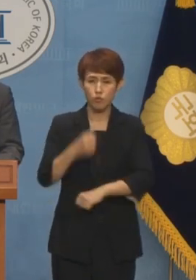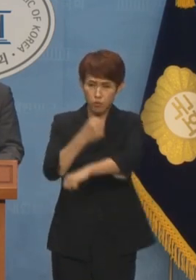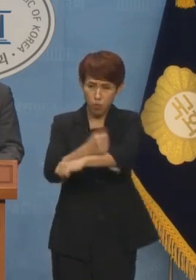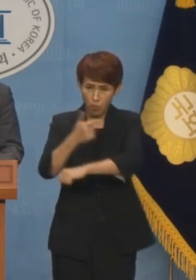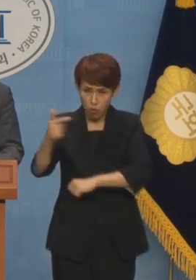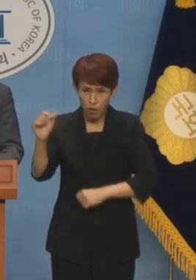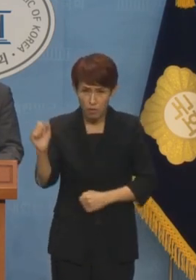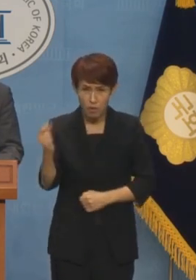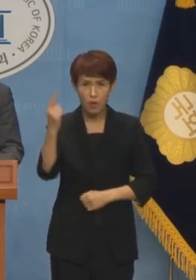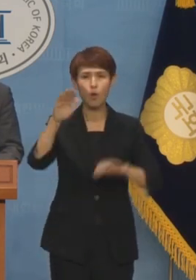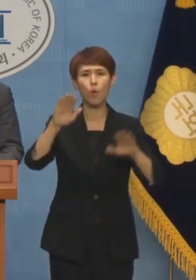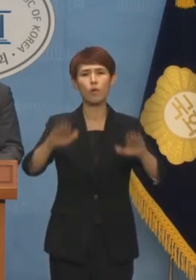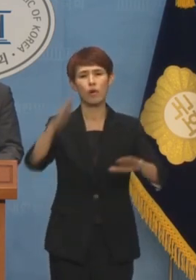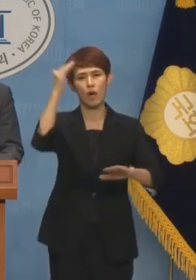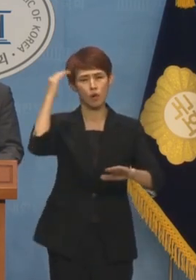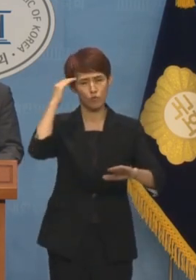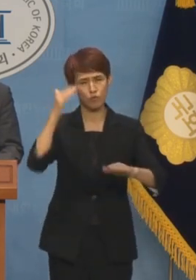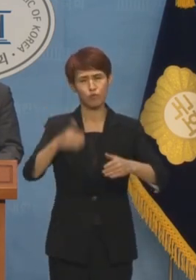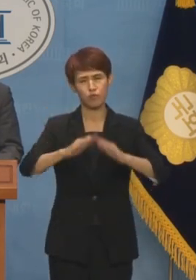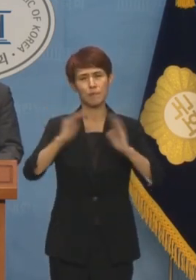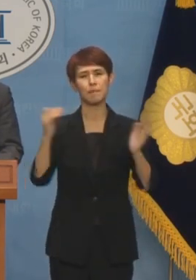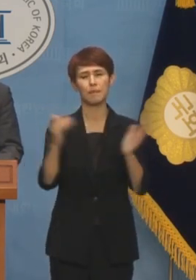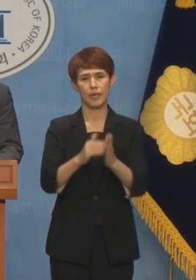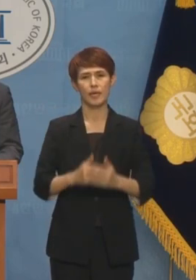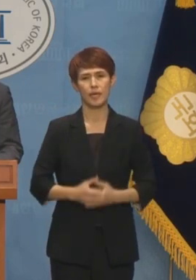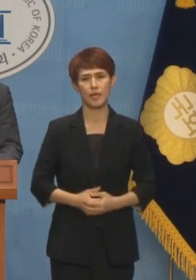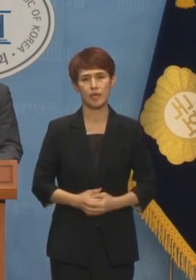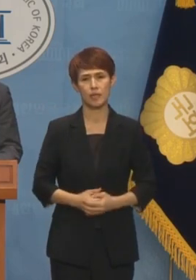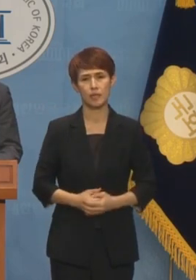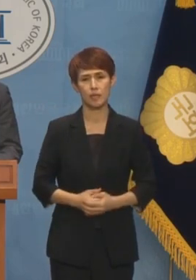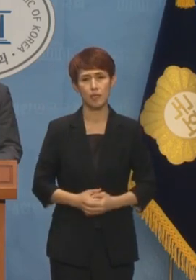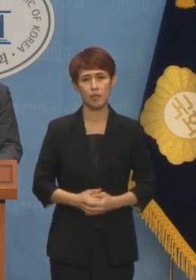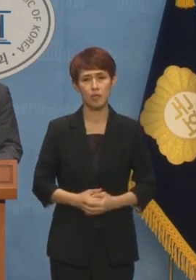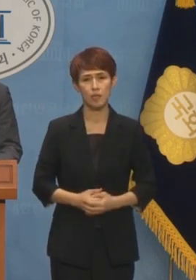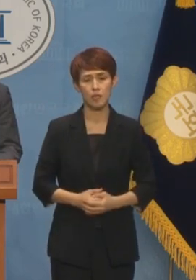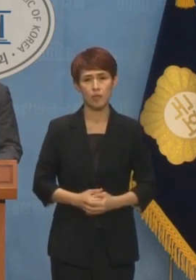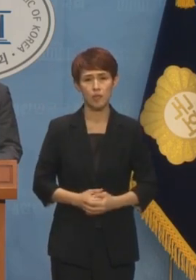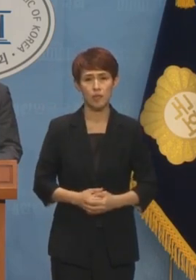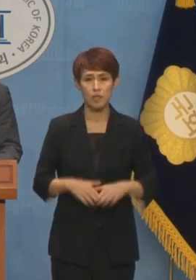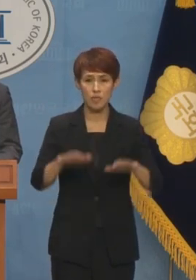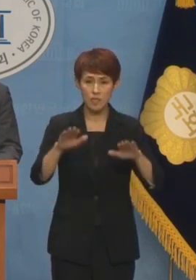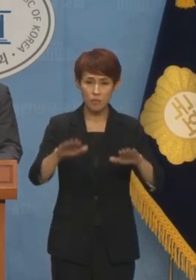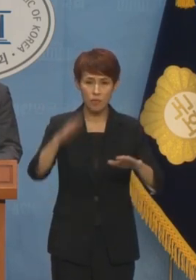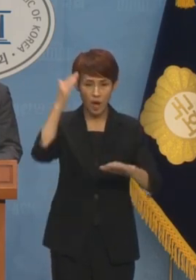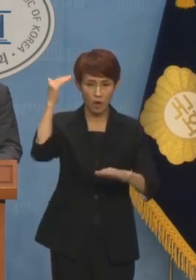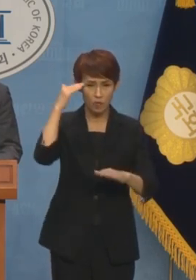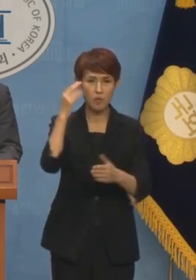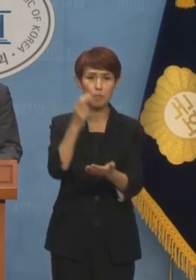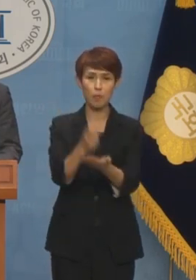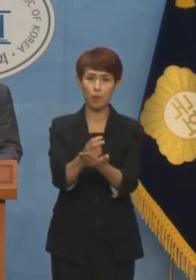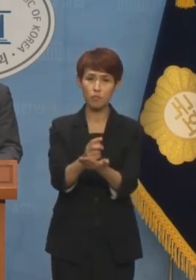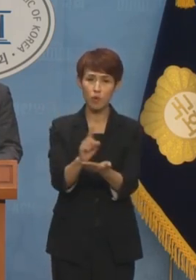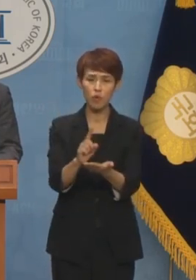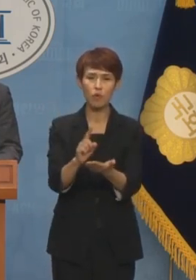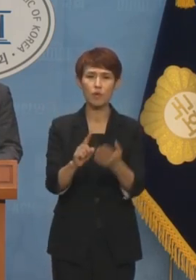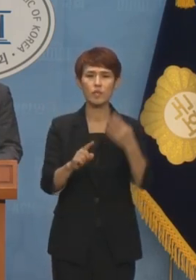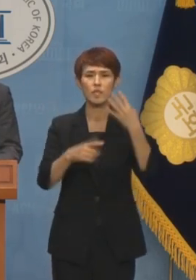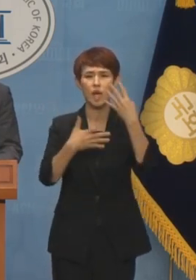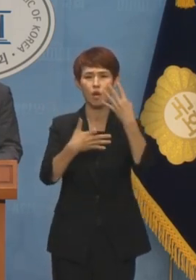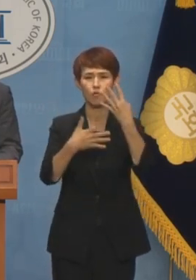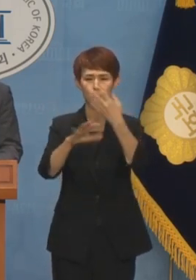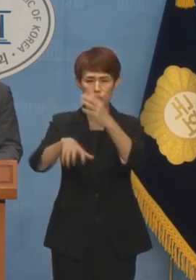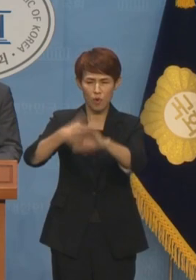있었기에 오늘의 대한민국이 있었던 것입니다. 그러나 현 대한민국의 법률 체계는 4.19